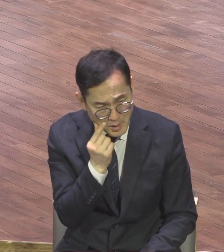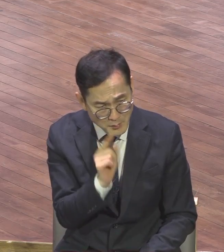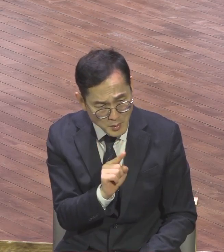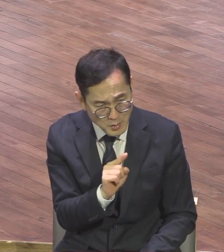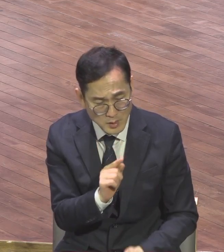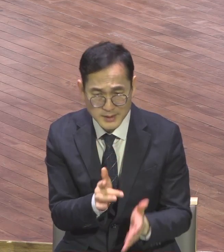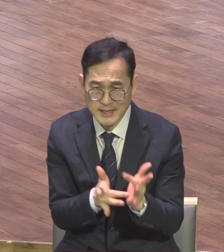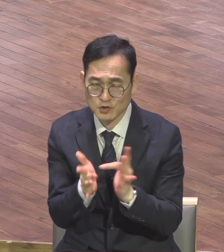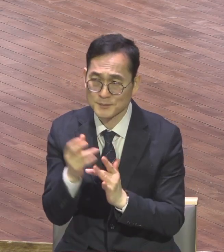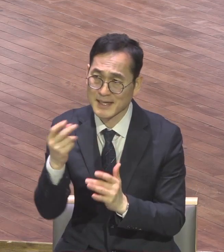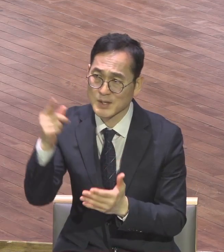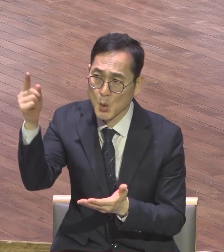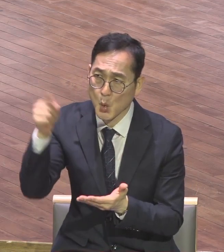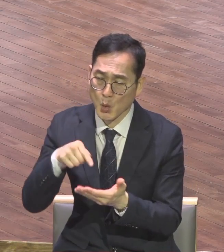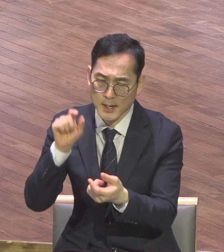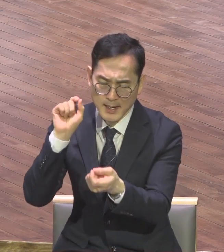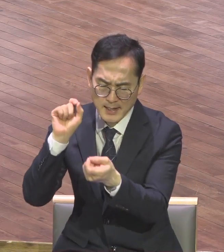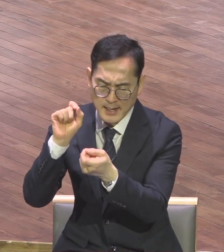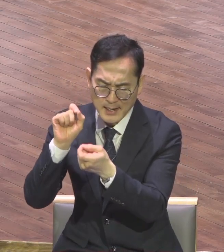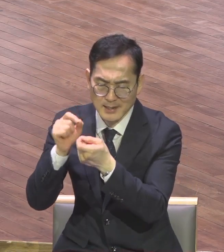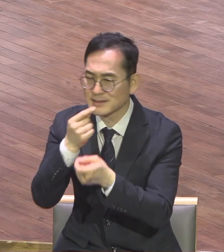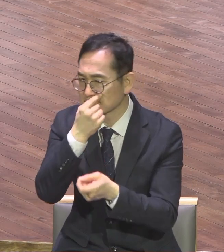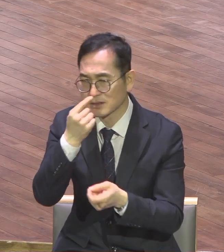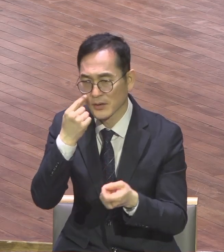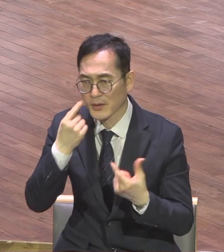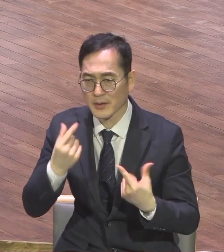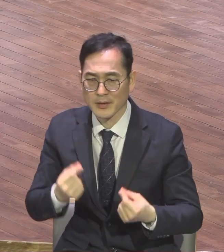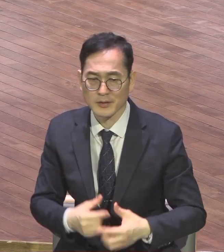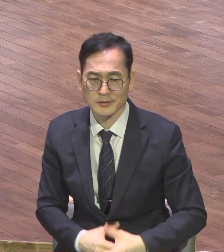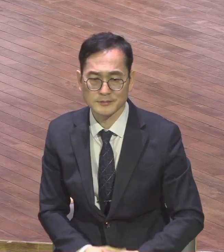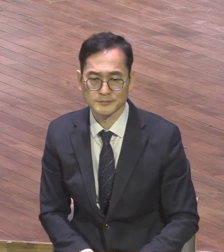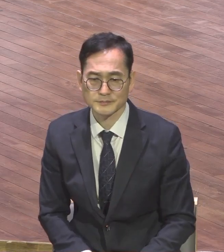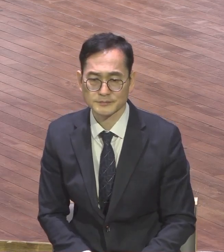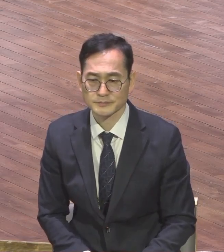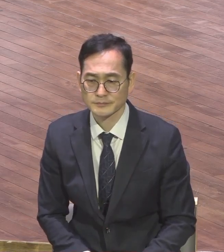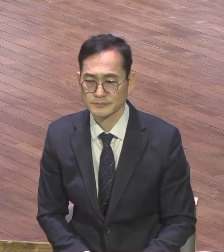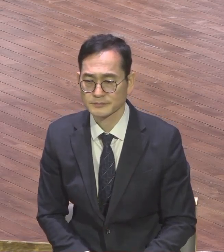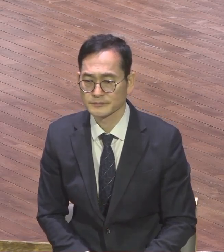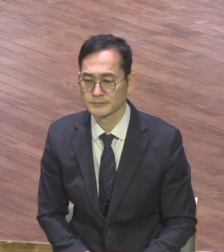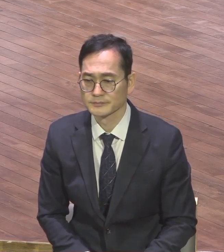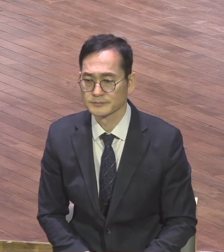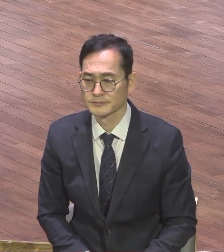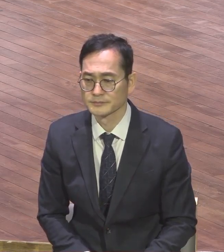임박했다는 증거지 임박했다는 증거예요 우리 생각도 하지 못했는데